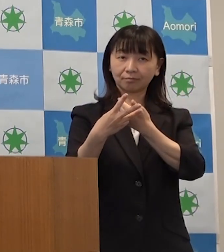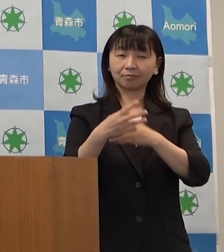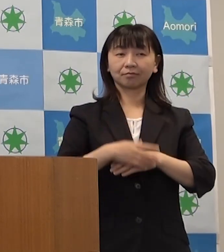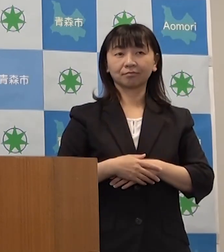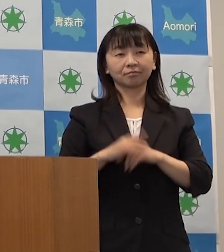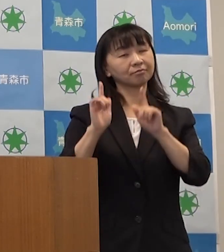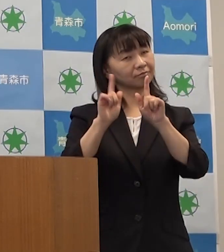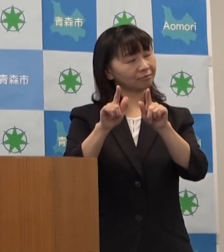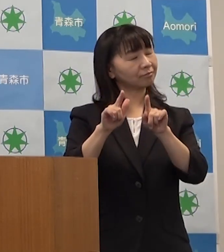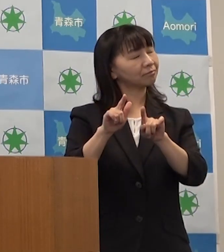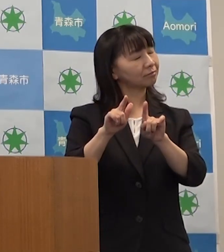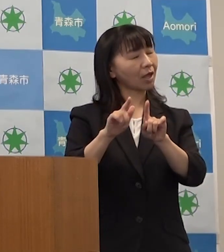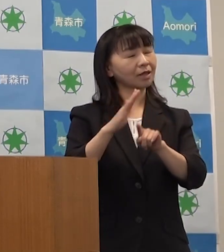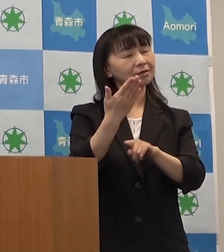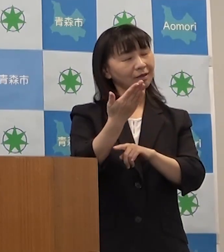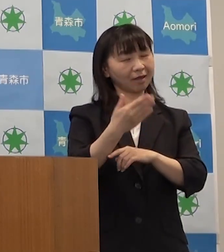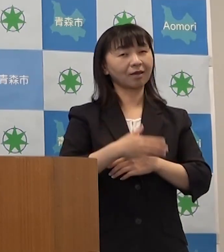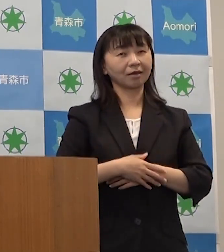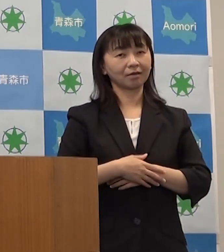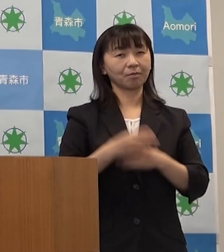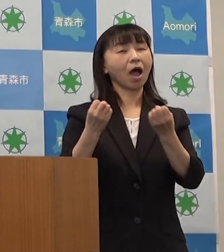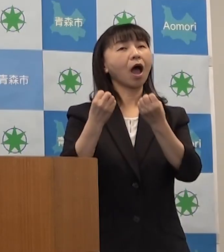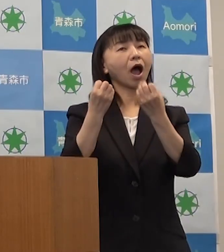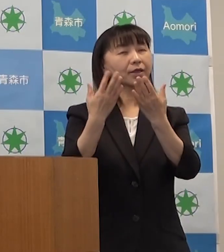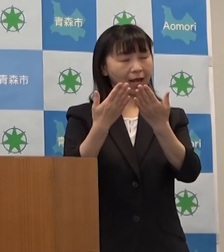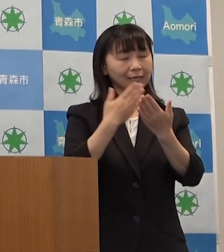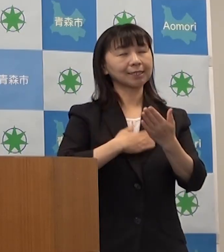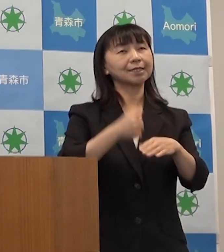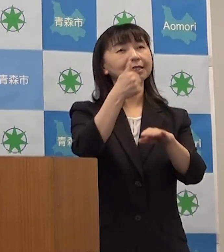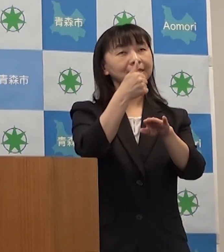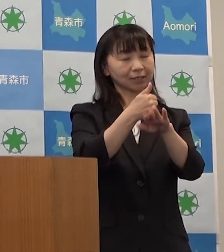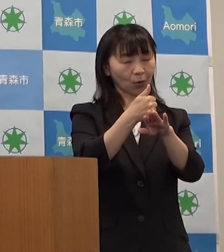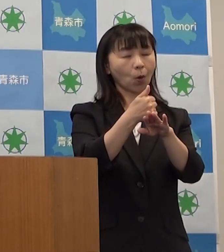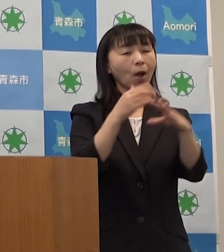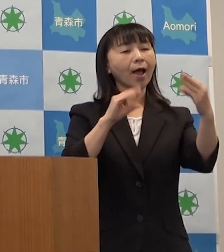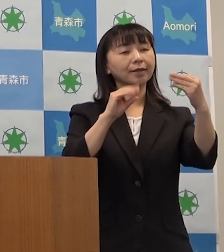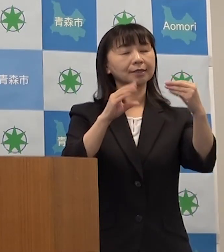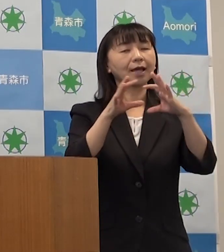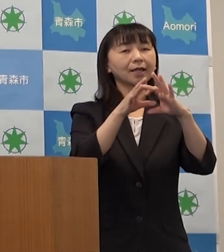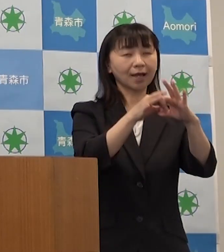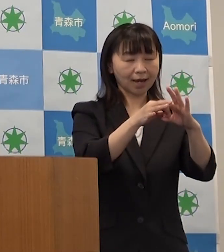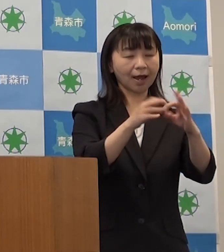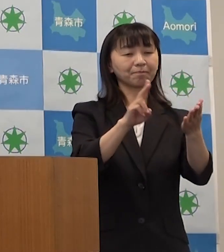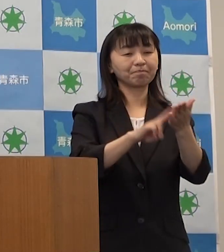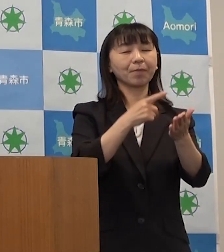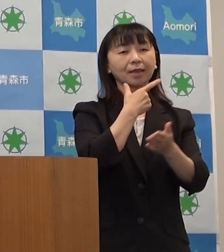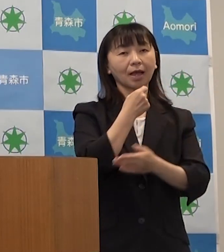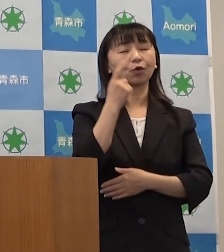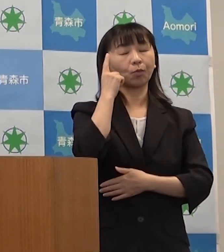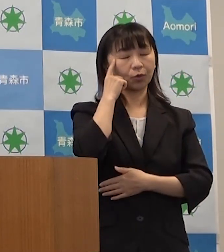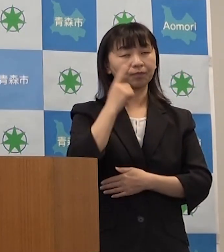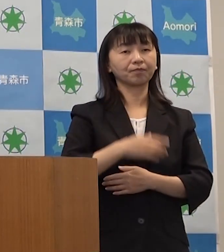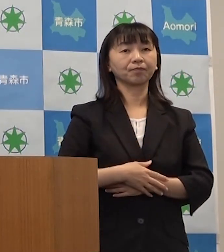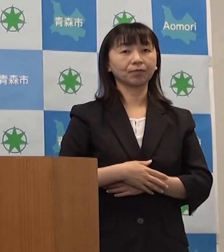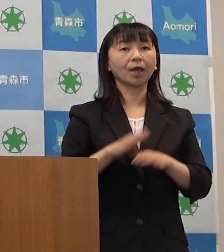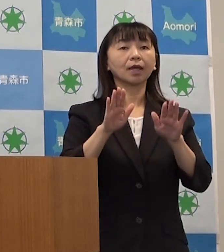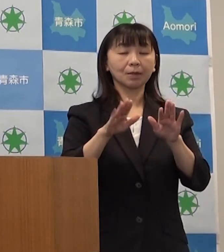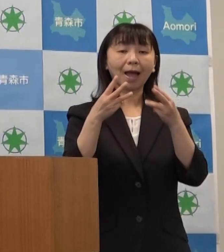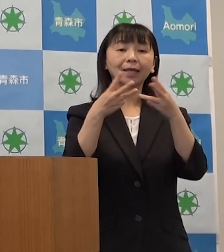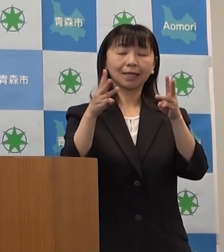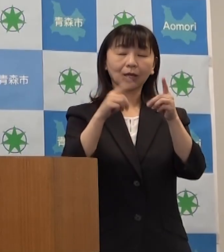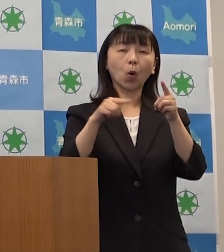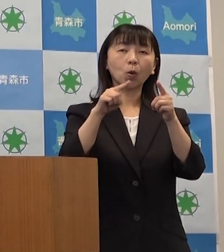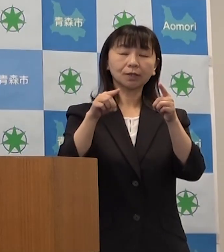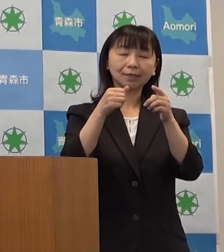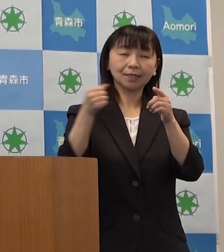なんでしょうね、それは新しい知事と話し合いながら決めていきたいと思っています。 逆に今非公式で話している中でちょっと